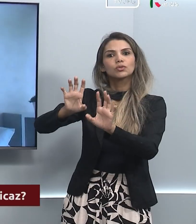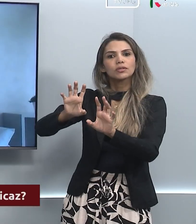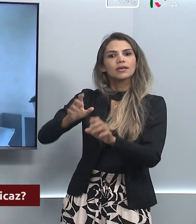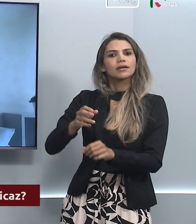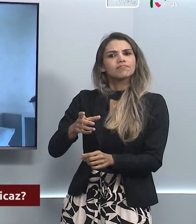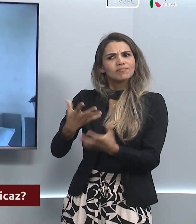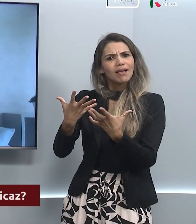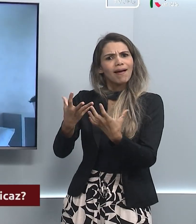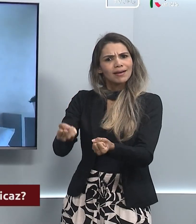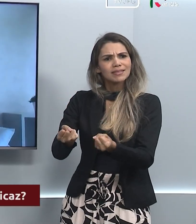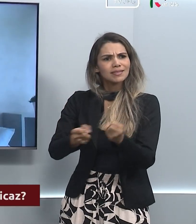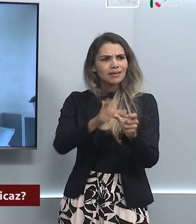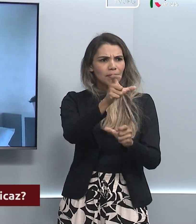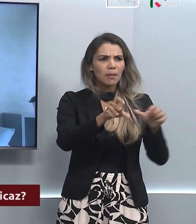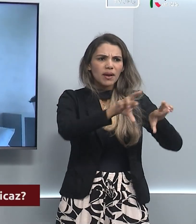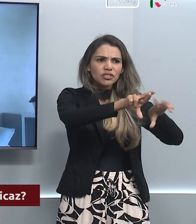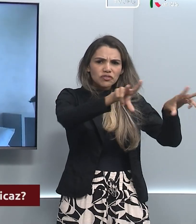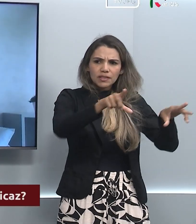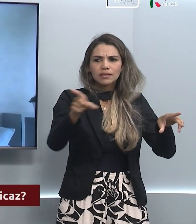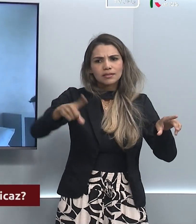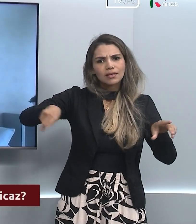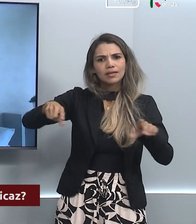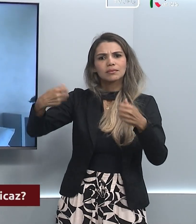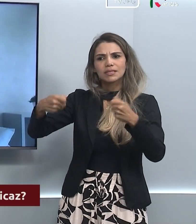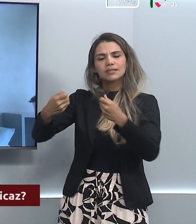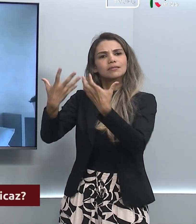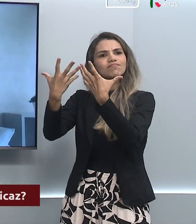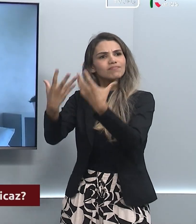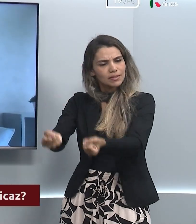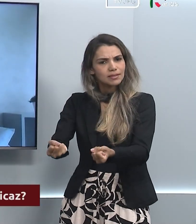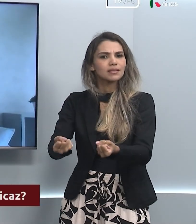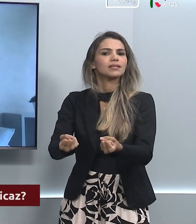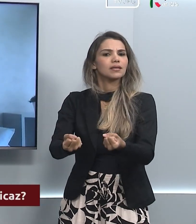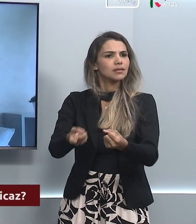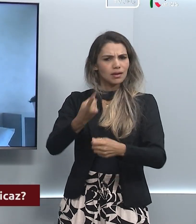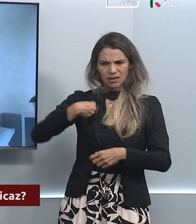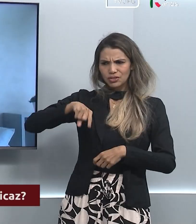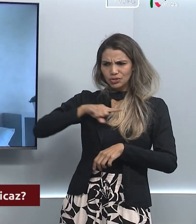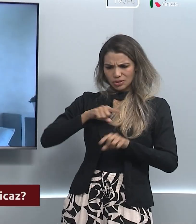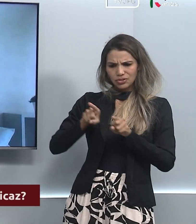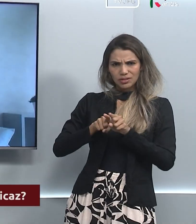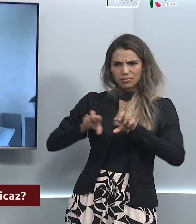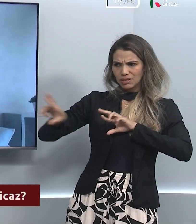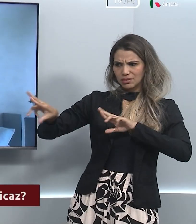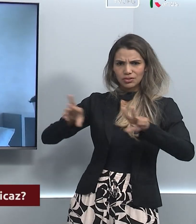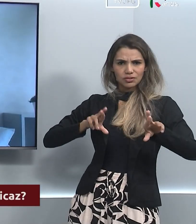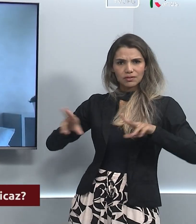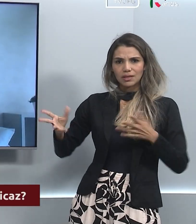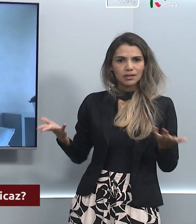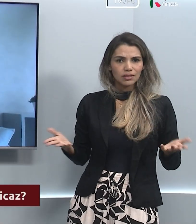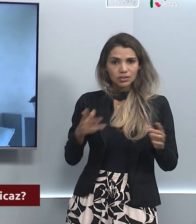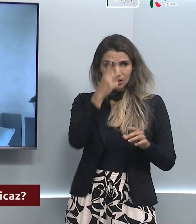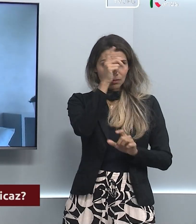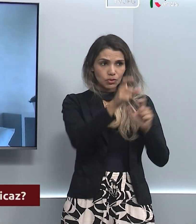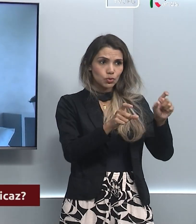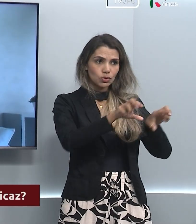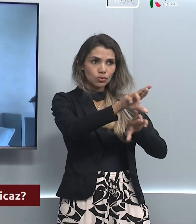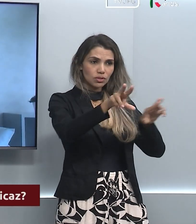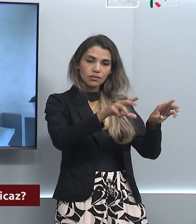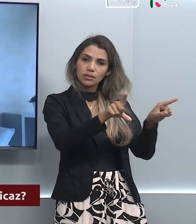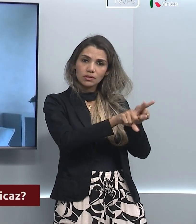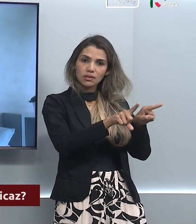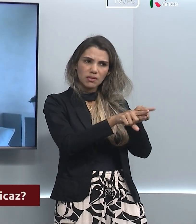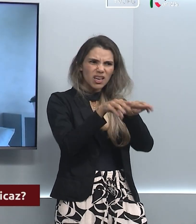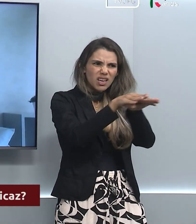parte, né? Todos nós somos diferentes e as pessoas com deficiência, elas não são a mesma pessoa, não existe